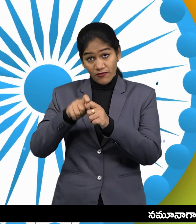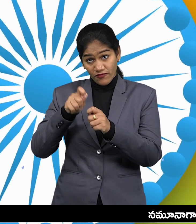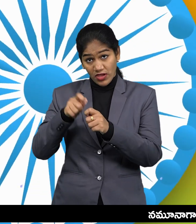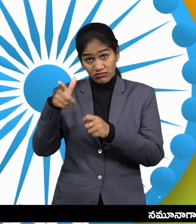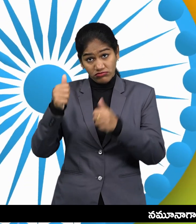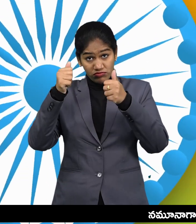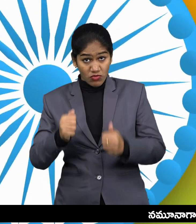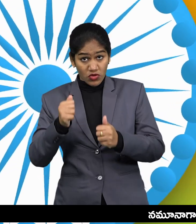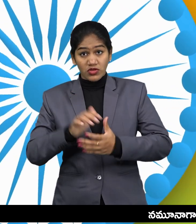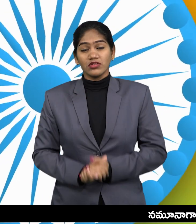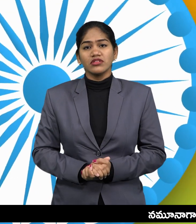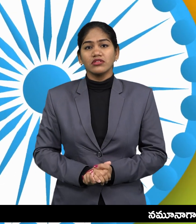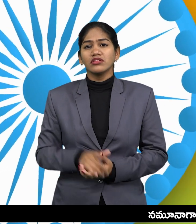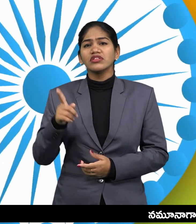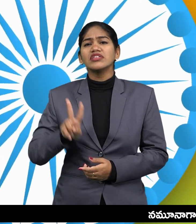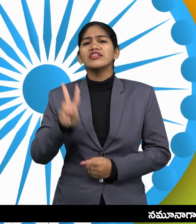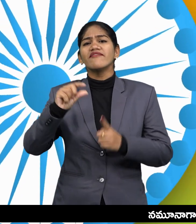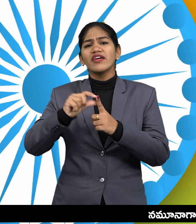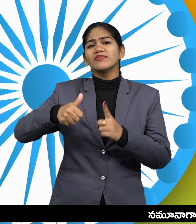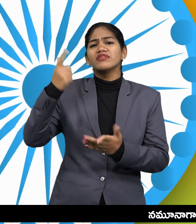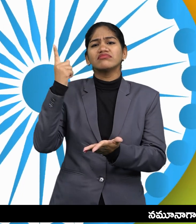నమూనాగా వైస్ ప్రెసిడెంట్ పదవి దేశం యొక్క